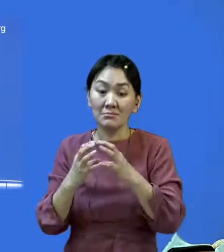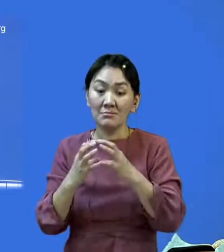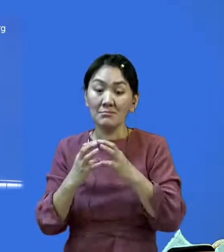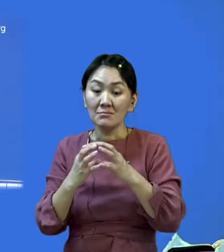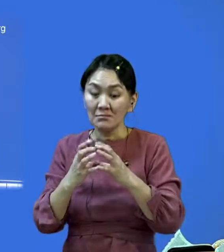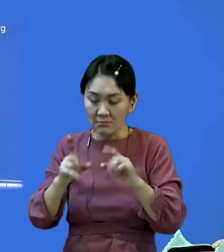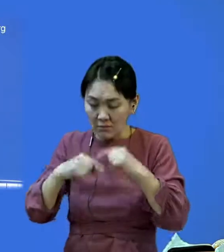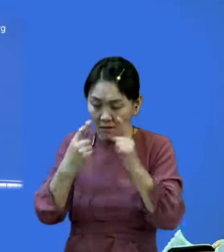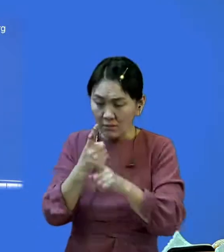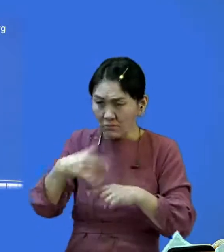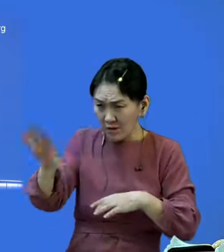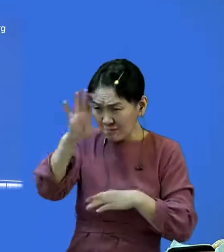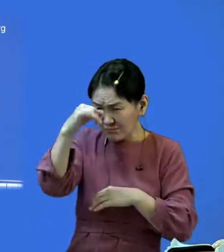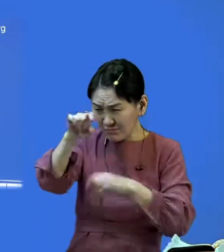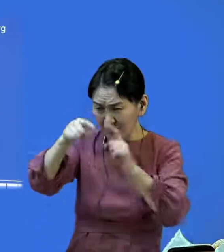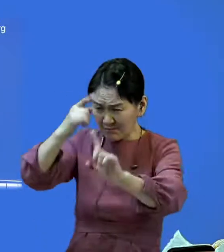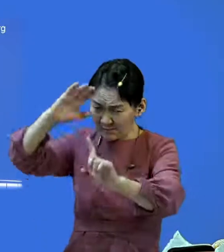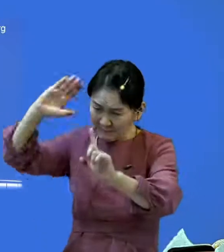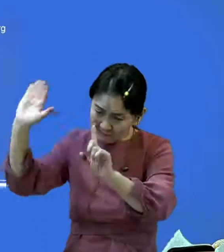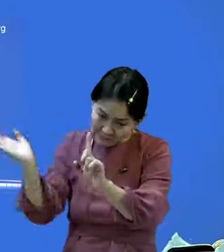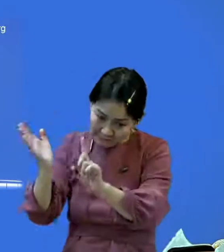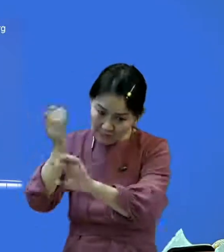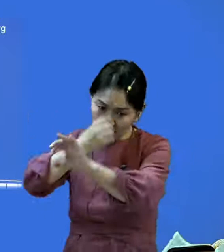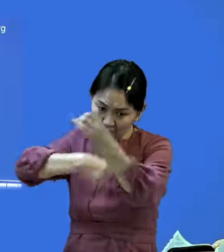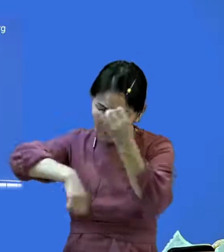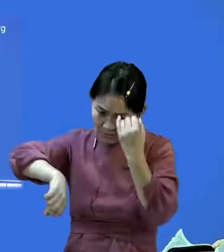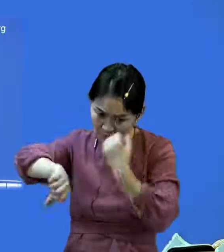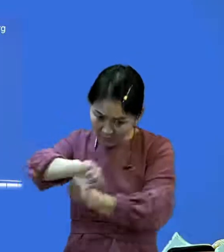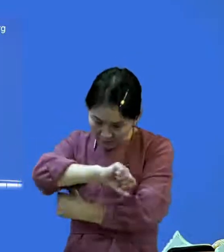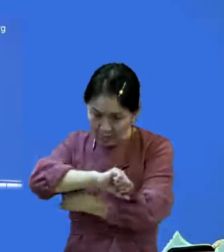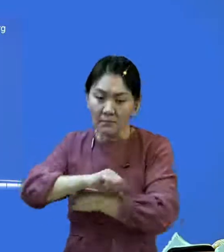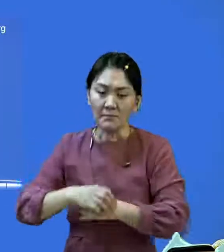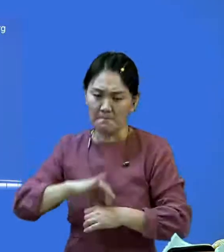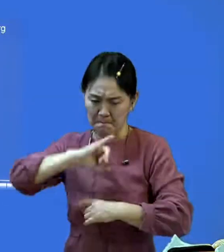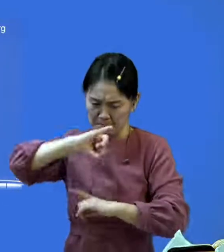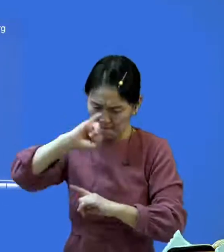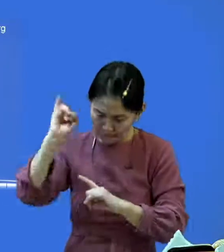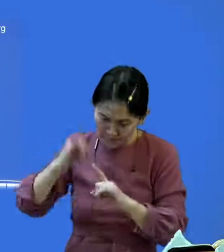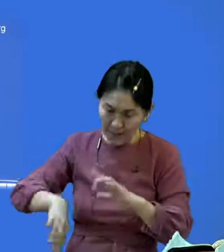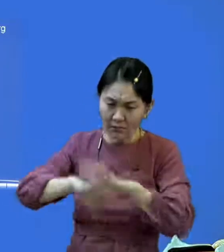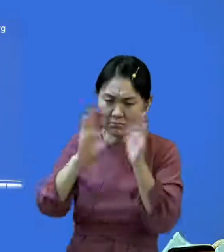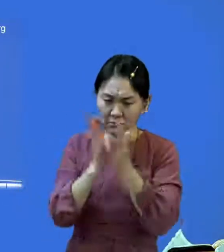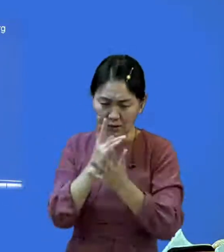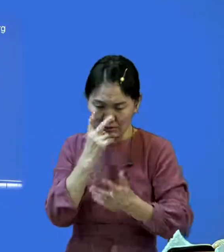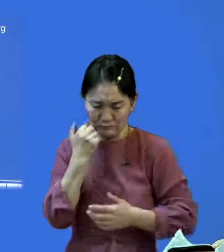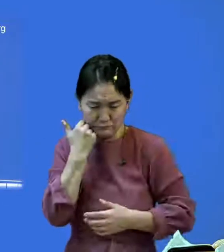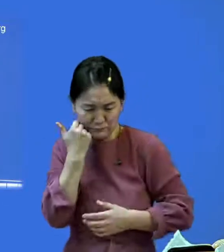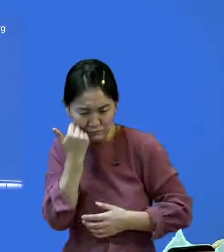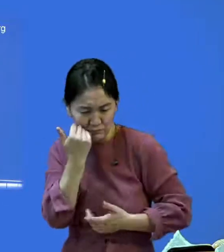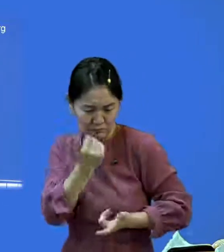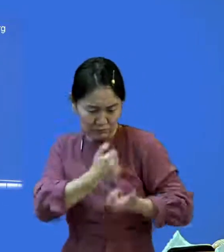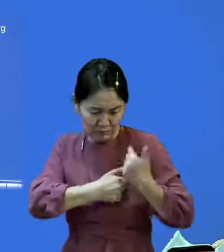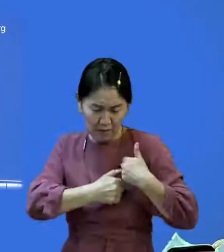гим нүгэлтнүүдийн авах ёстой байсан тэр шүүлт тэр хараал тэр ичгүр зовлон бүгднгийн өөртөө